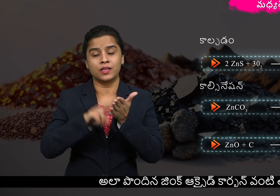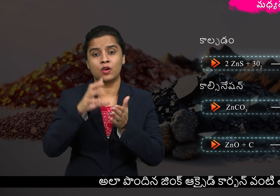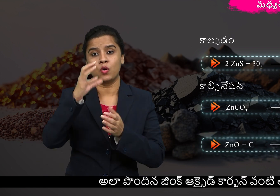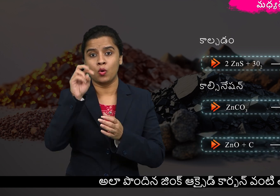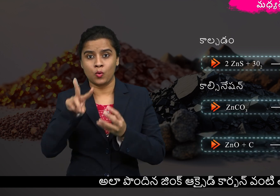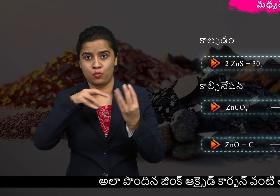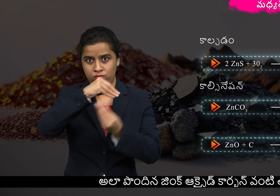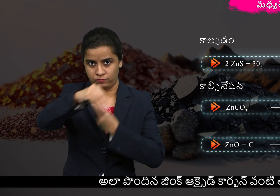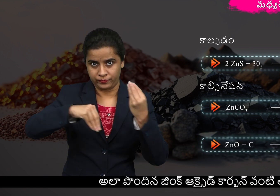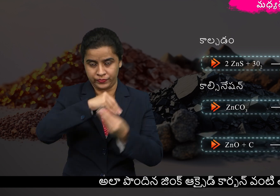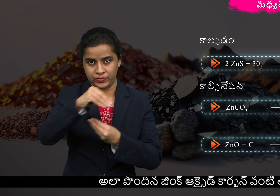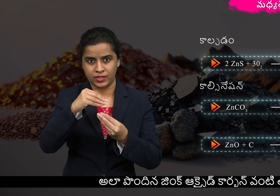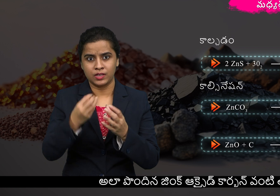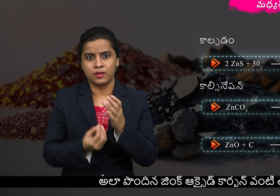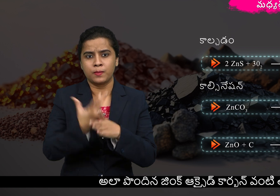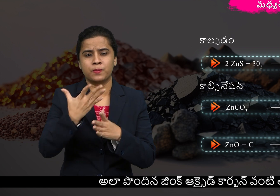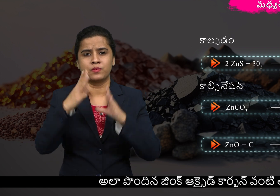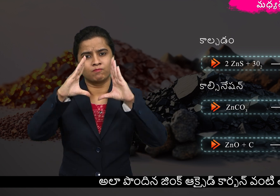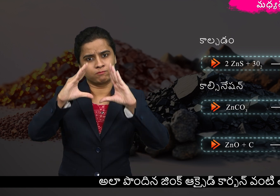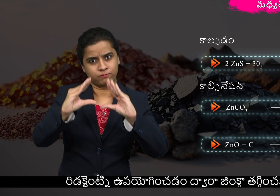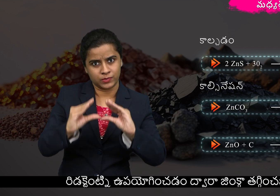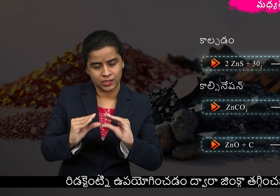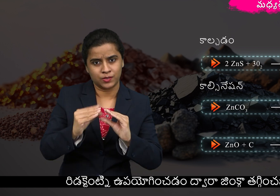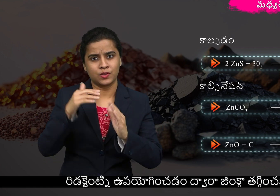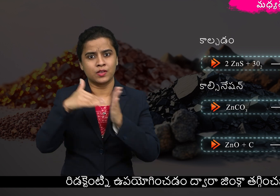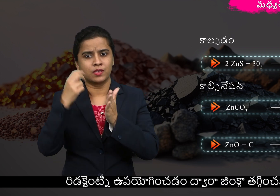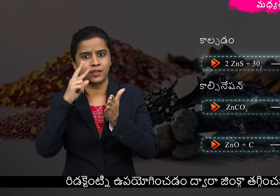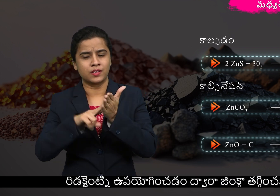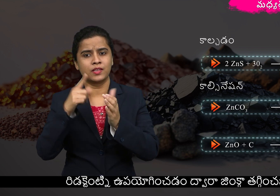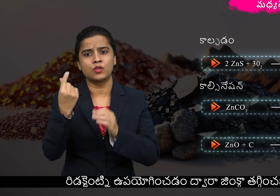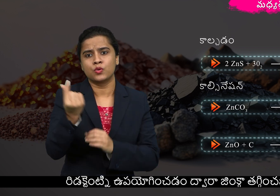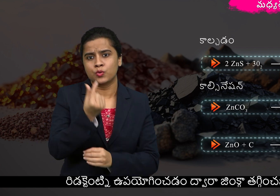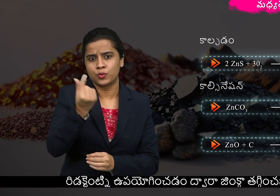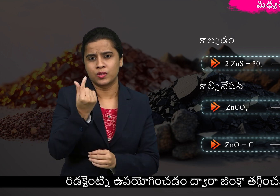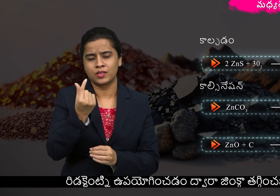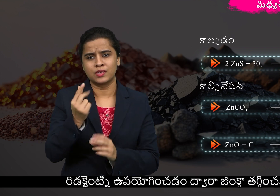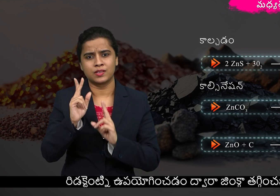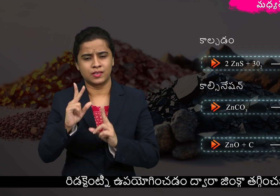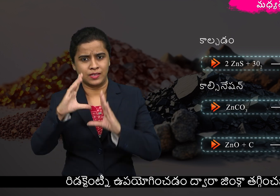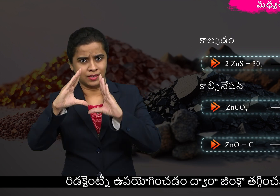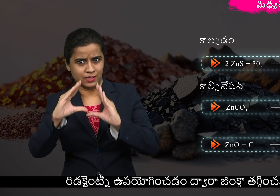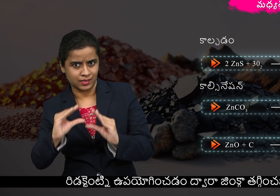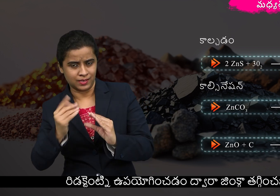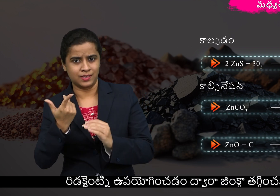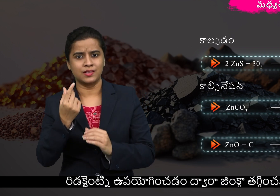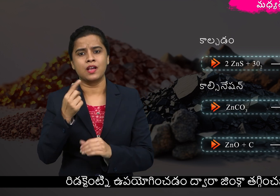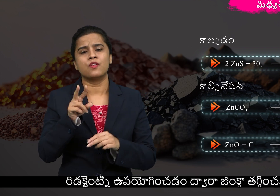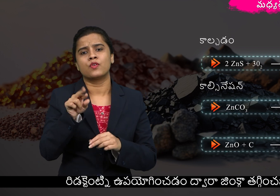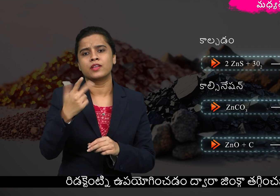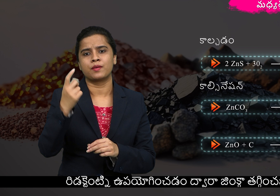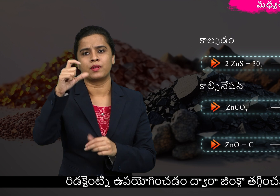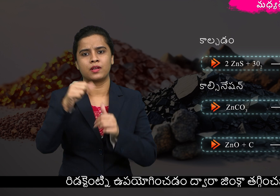అలా పొందిన జింక్ ఆక్సైడ్ కార్బన్ వంటి తగిన రిడక్టెంట్ని ఉపయోగించడం ద్వారా జింక్గా